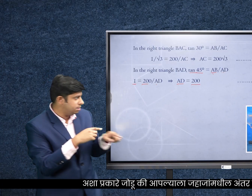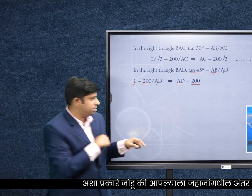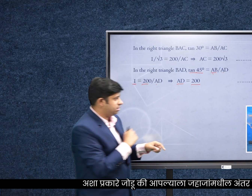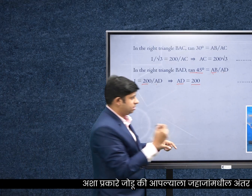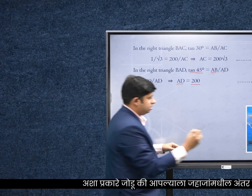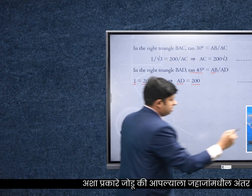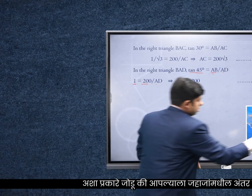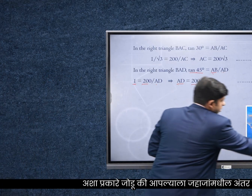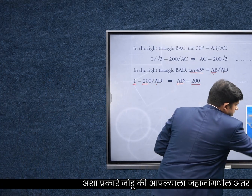जहाजामधील अंतर मिळेल.